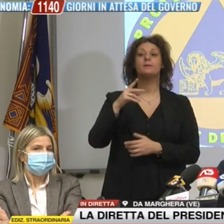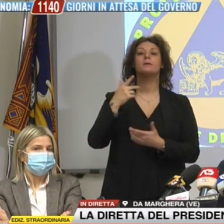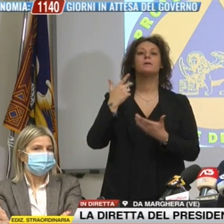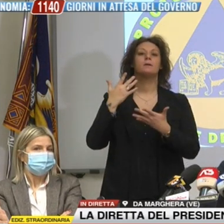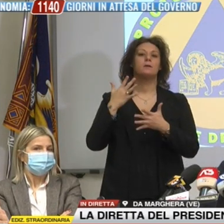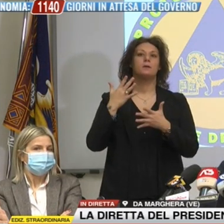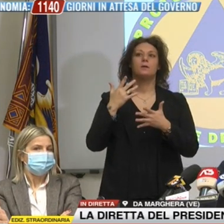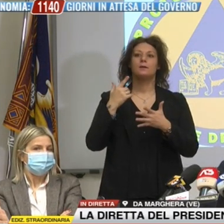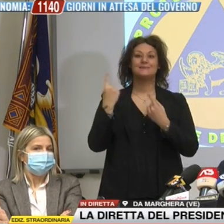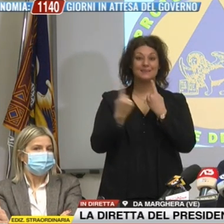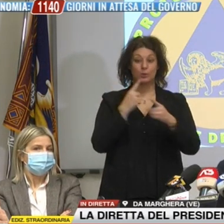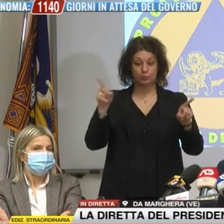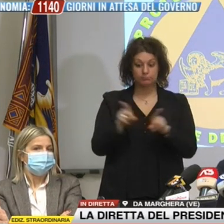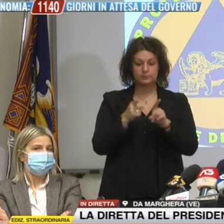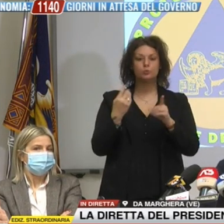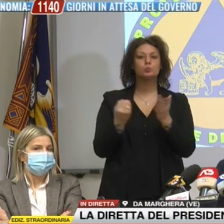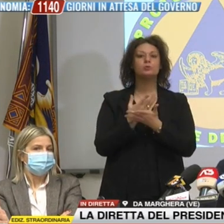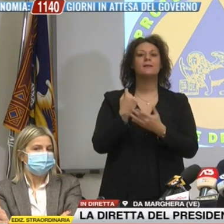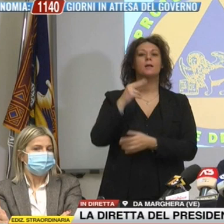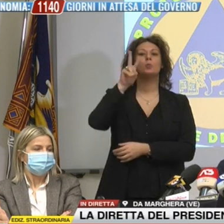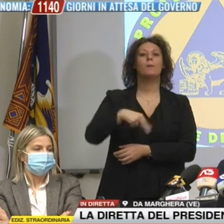massimo, mi pare nel 2013.